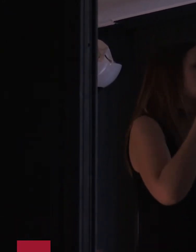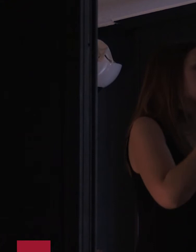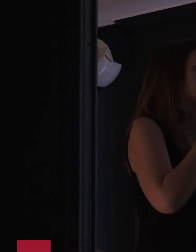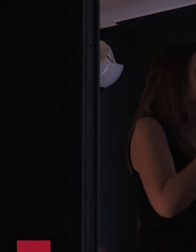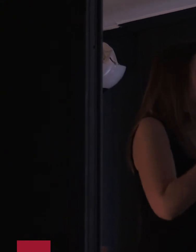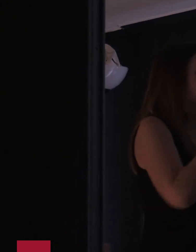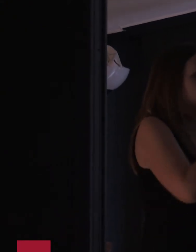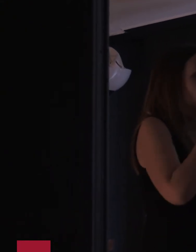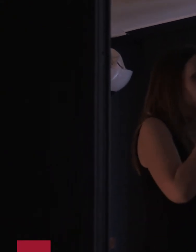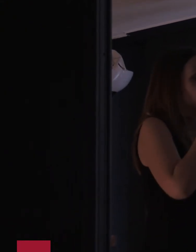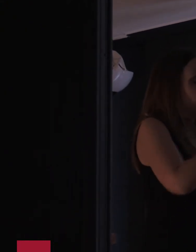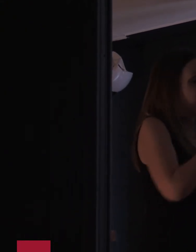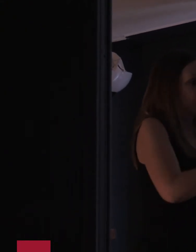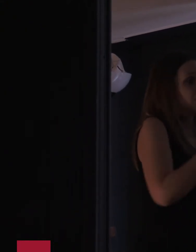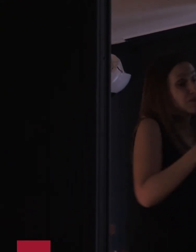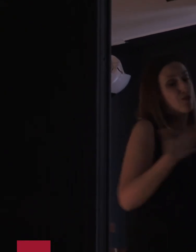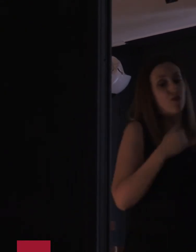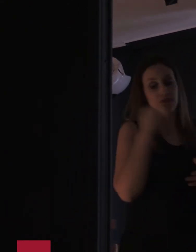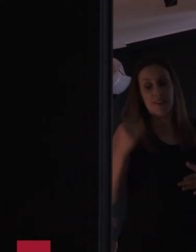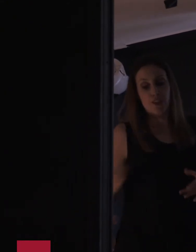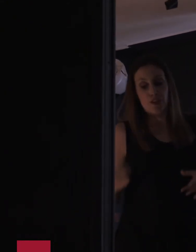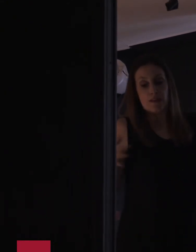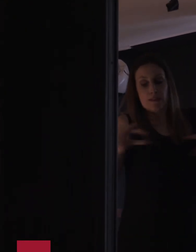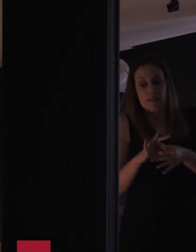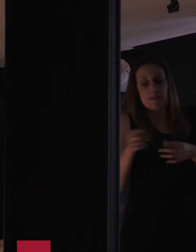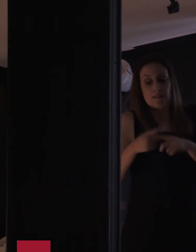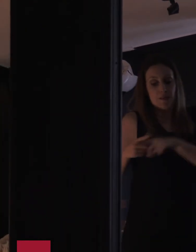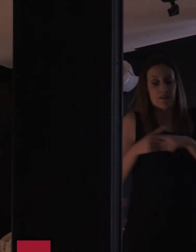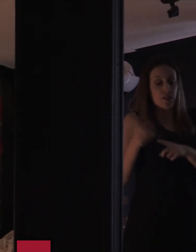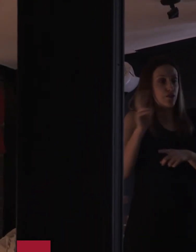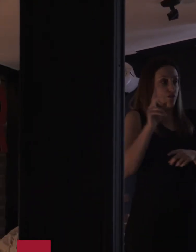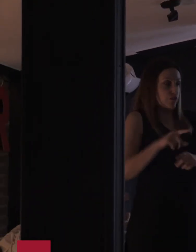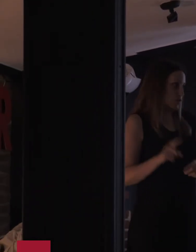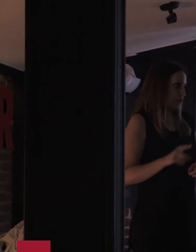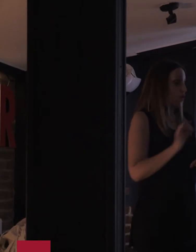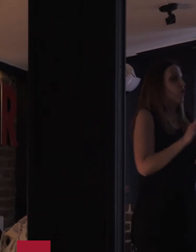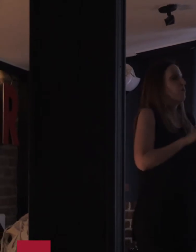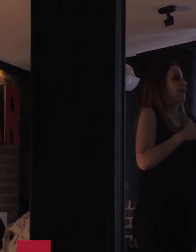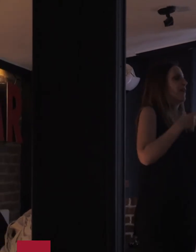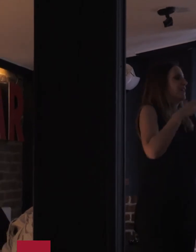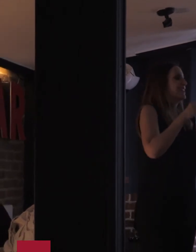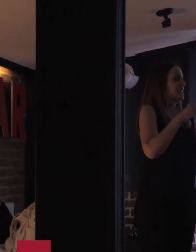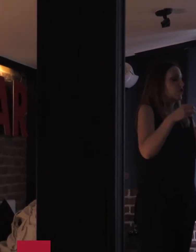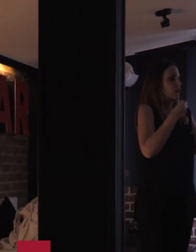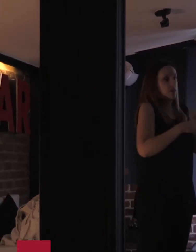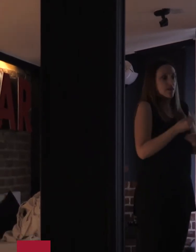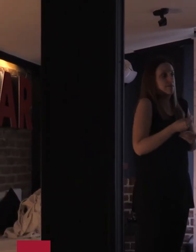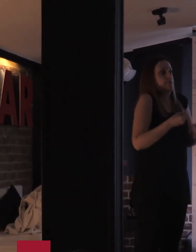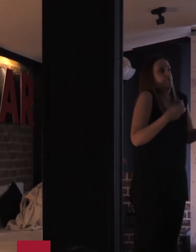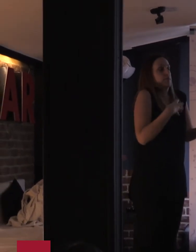con electrónica, o hay materiales que son biocompatibles pero no sirven para hacer un sensor, o hay, entonces, esto es una parte